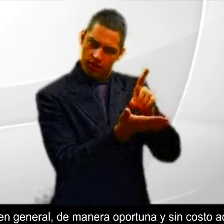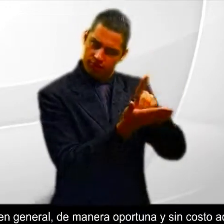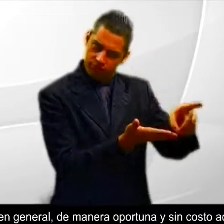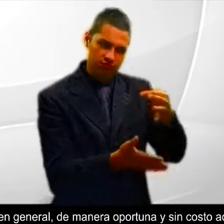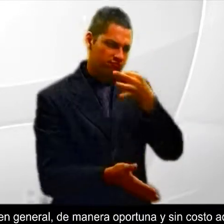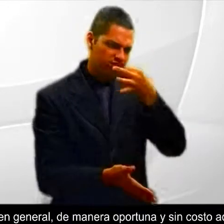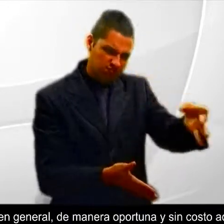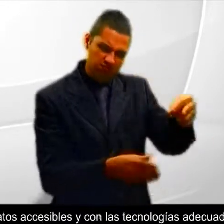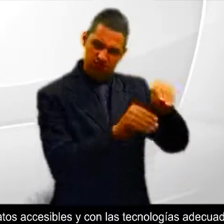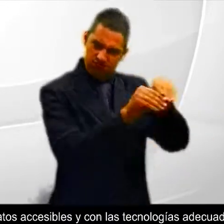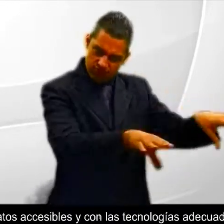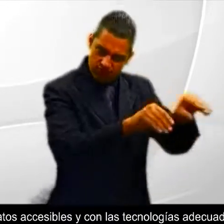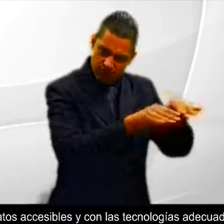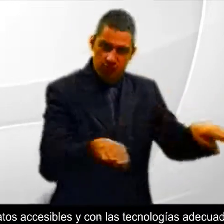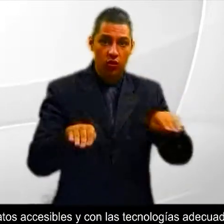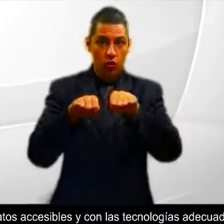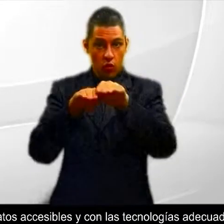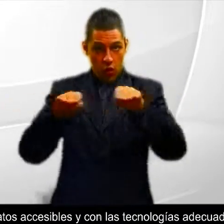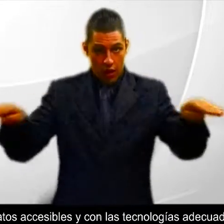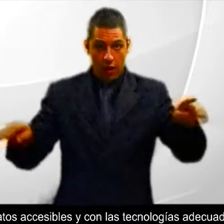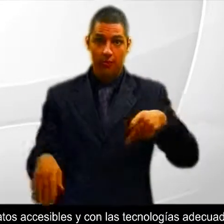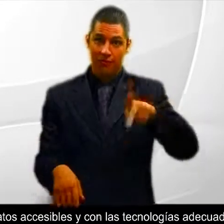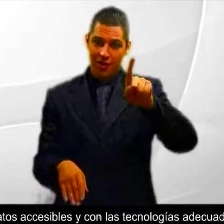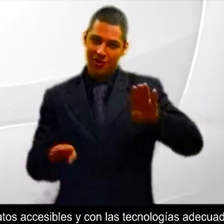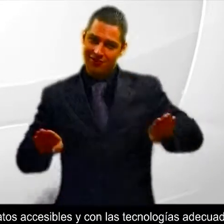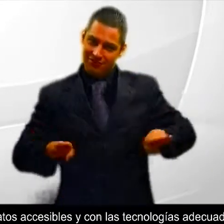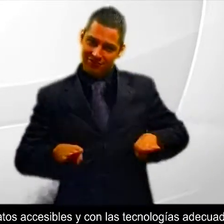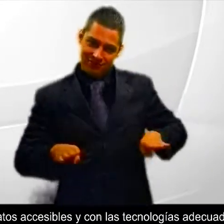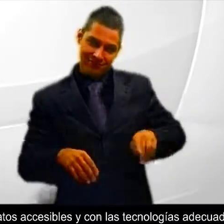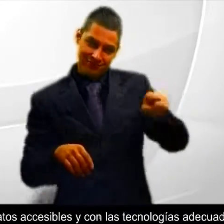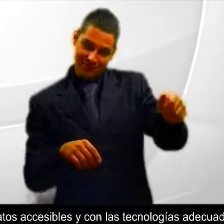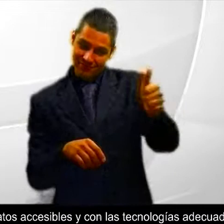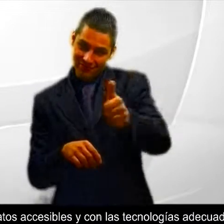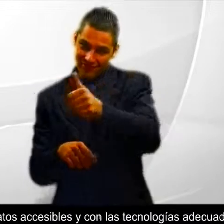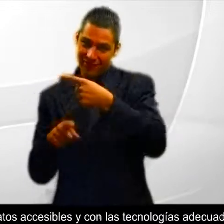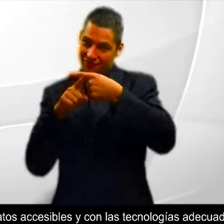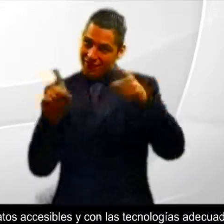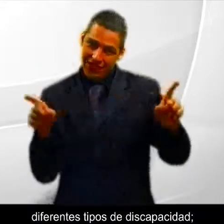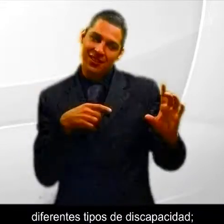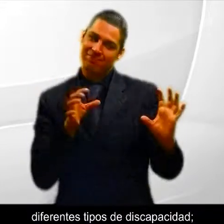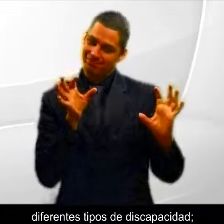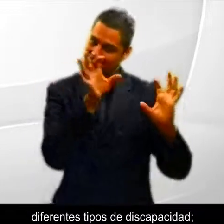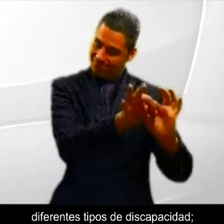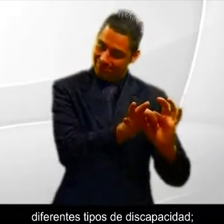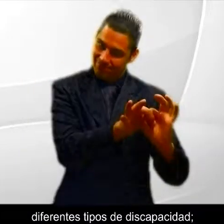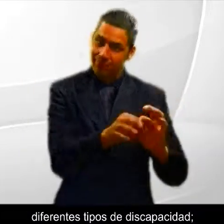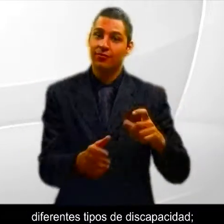costo adicional en formatos accesibles y con las tecnologías adecuadas a los diferentes tipos de discapacidad